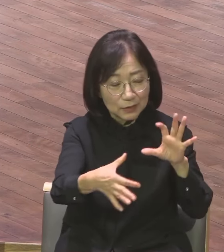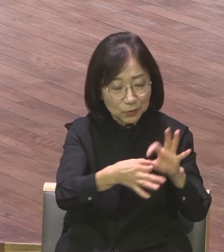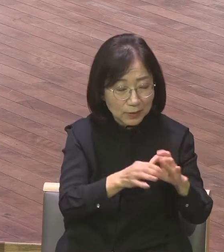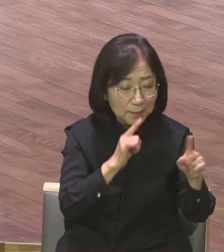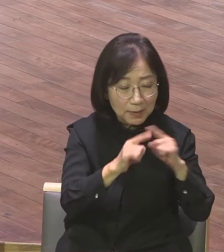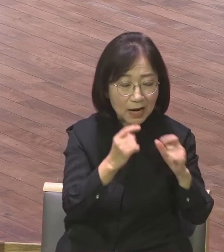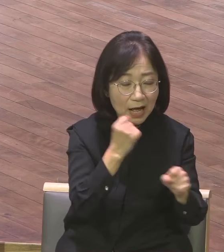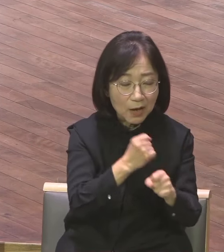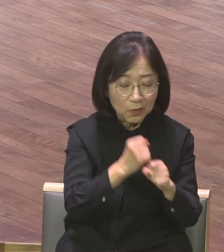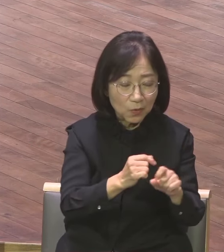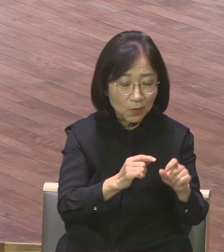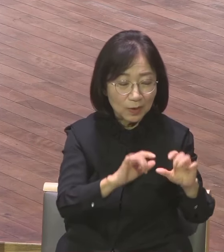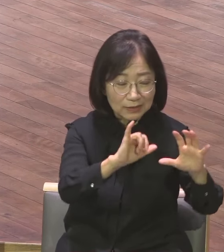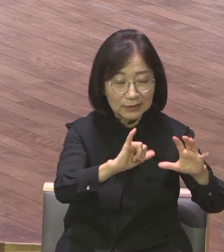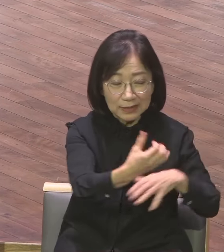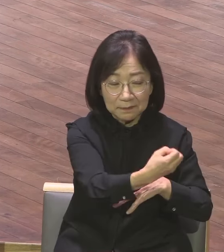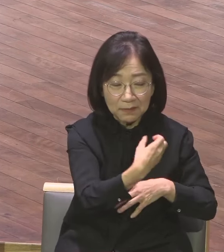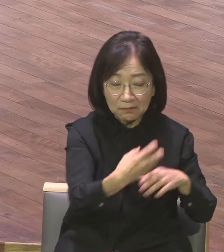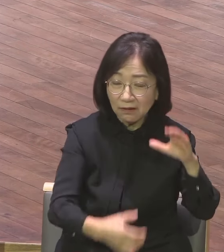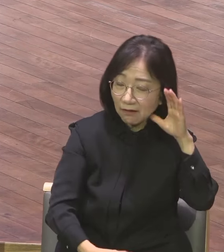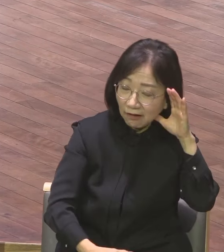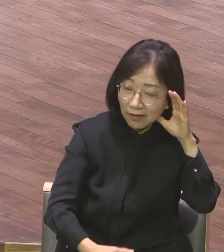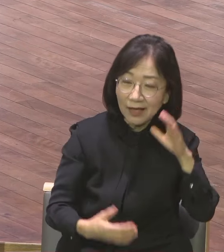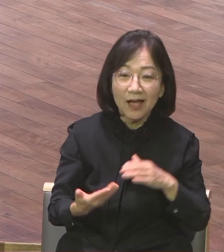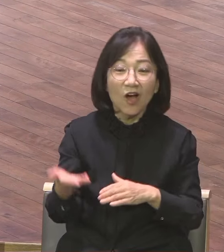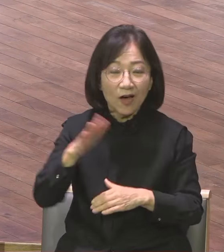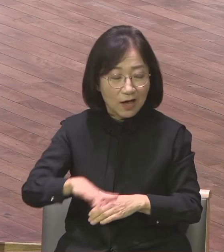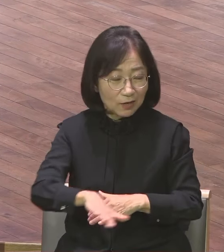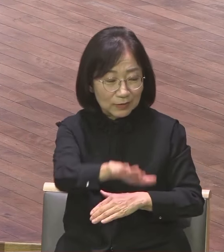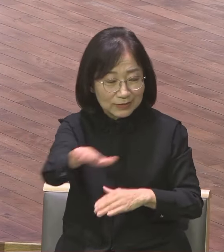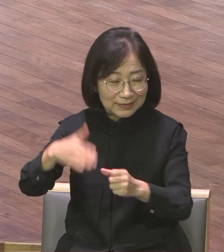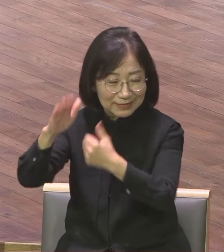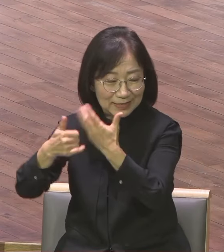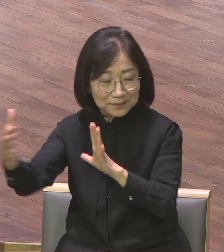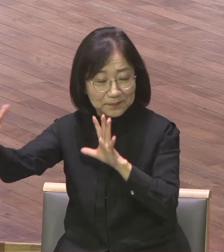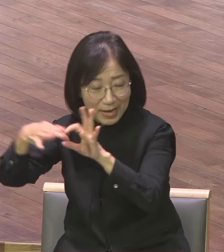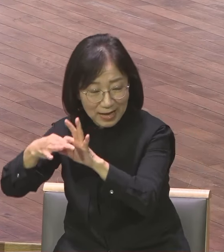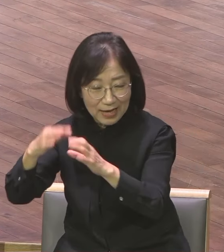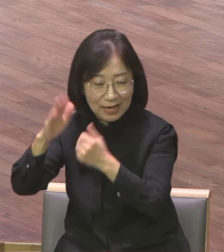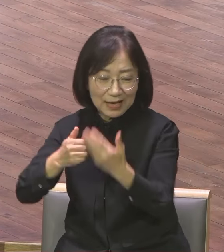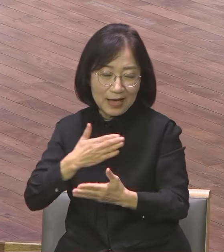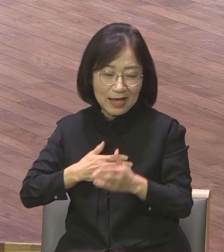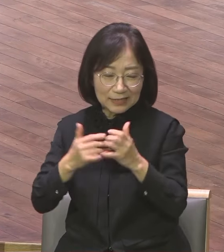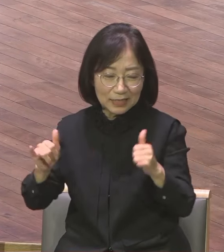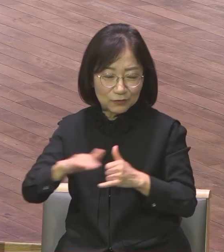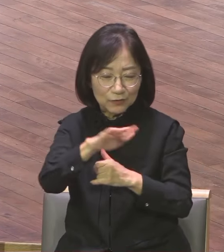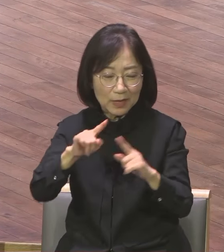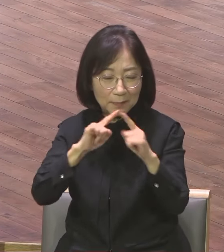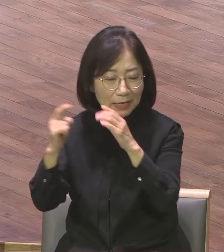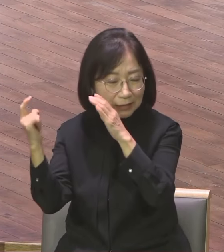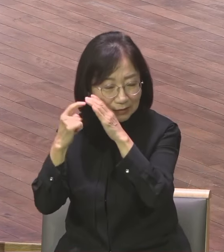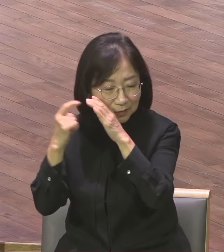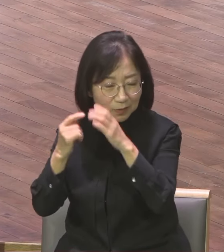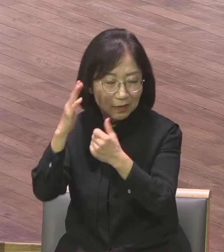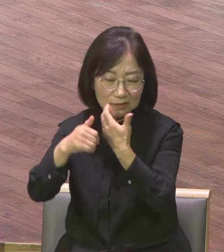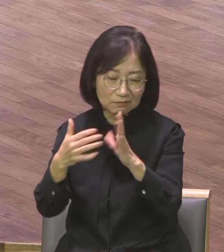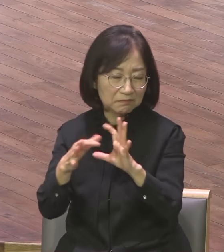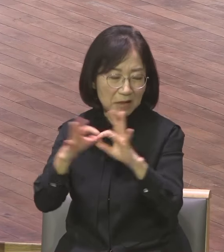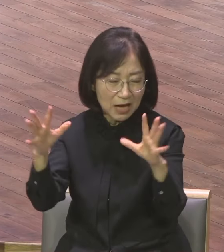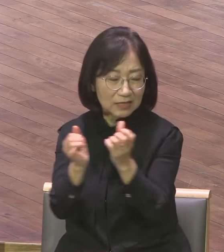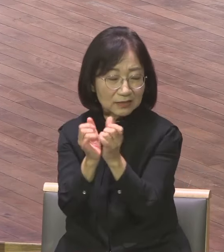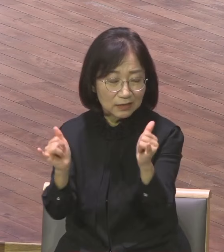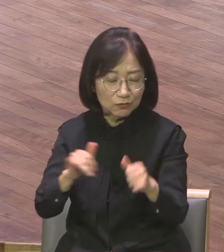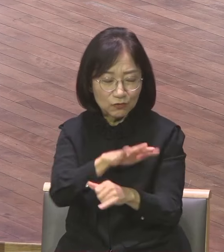말을 듣느니라. 우리는 하나님께 속하였으니 하나님을 아는 자는 우리의 말을 듣고 하나님께 속하지 아니하는